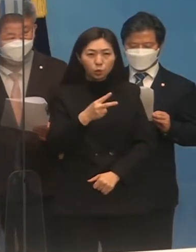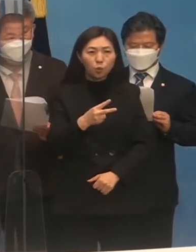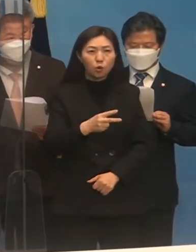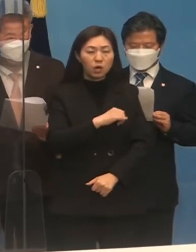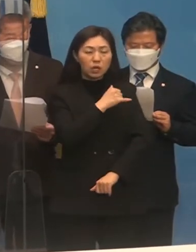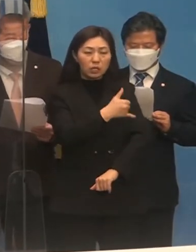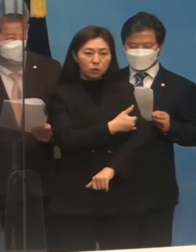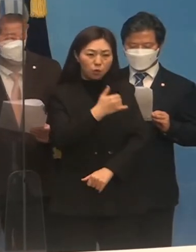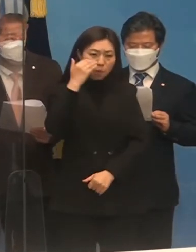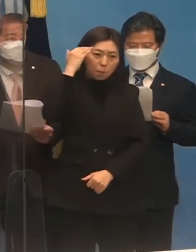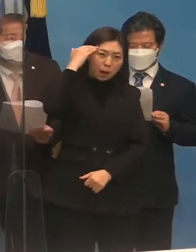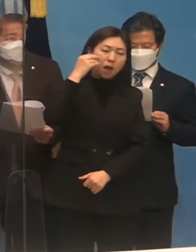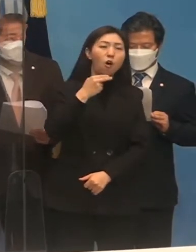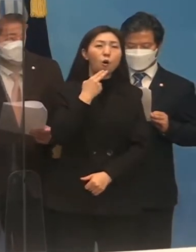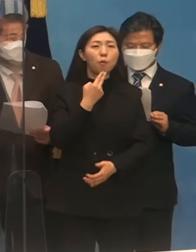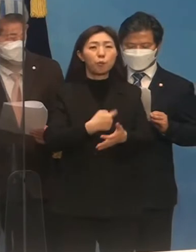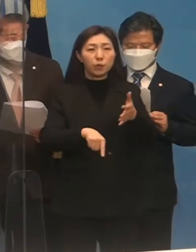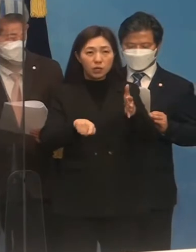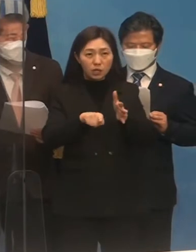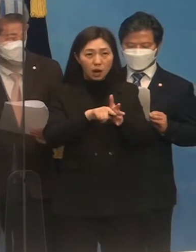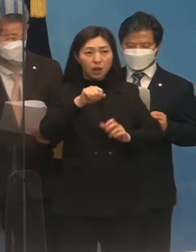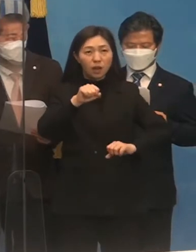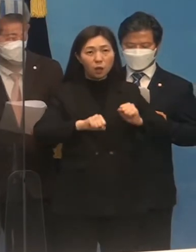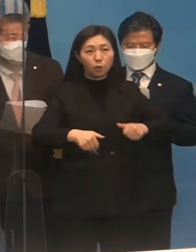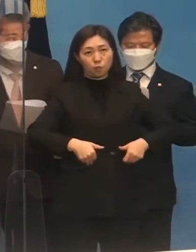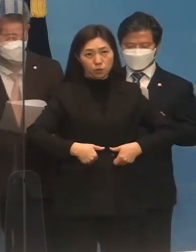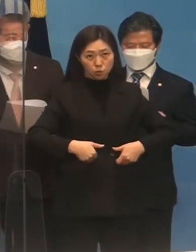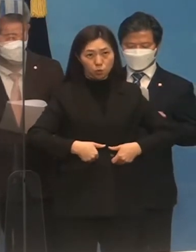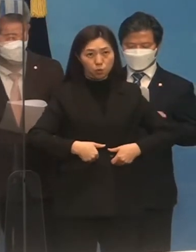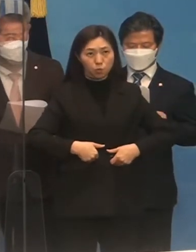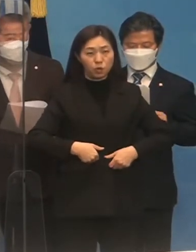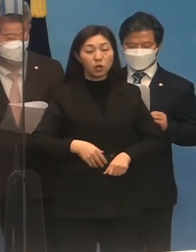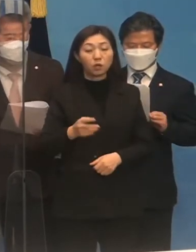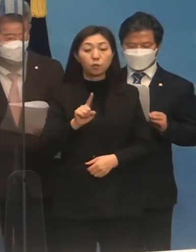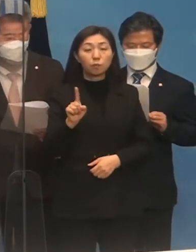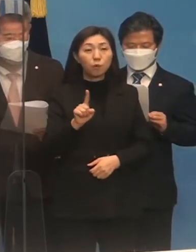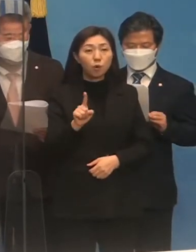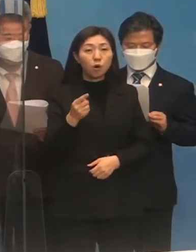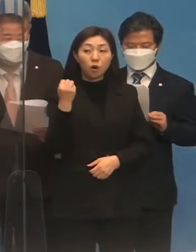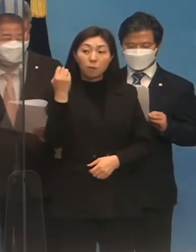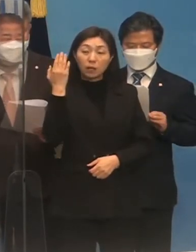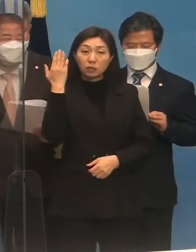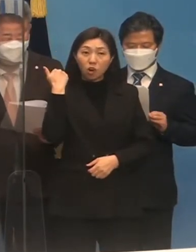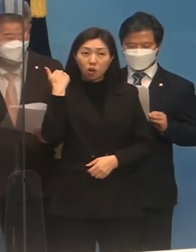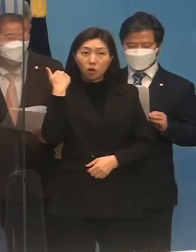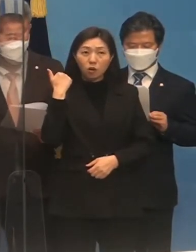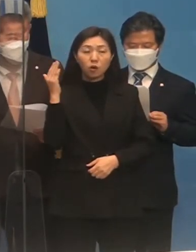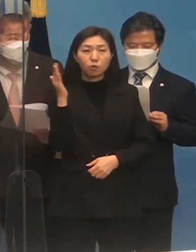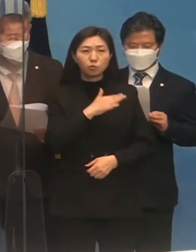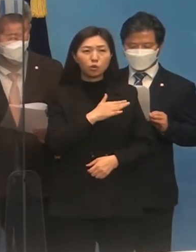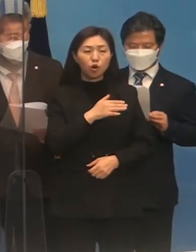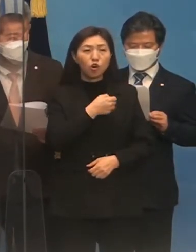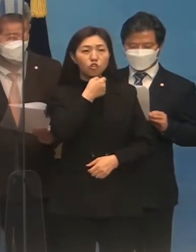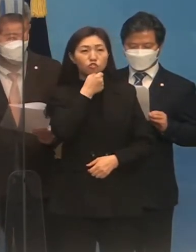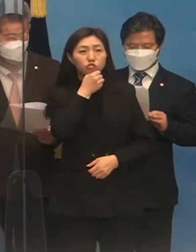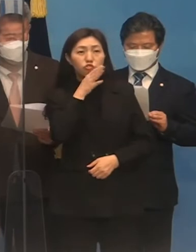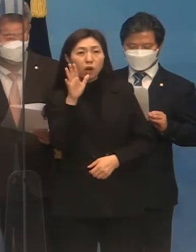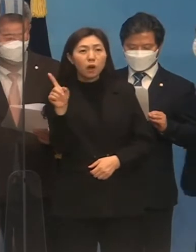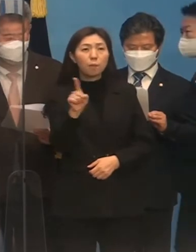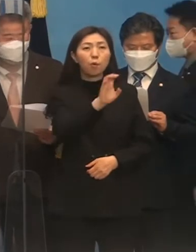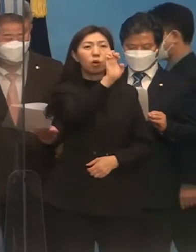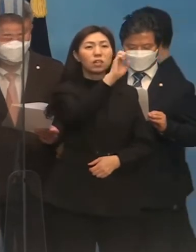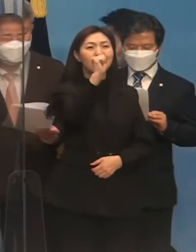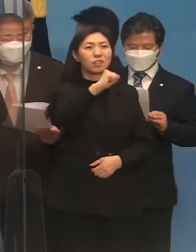조치를 취해야 하며, 이는 최근에 일고 있는 소위 ESG 주류화의